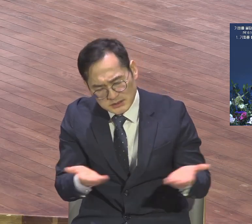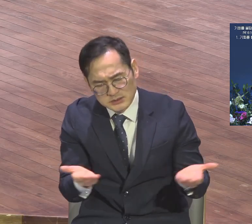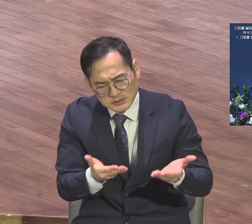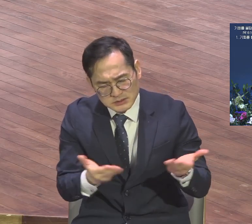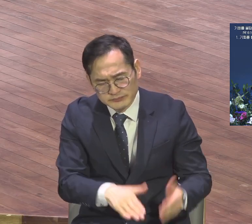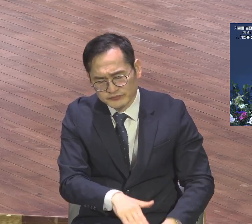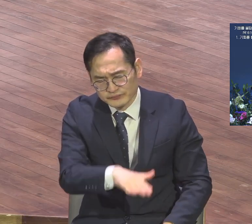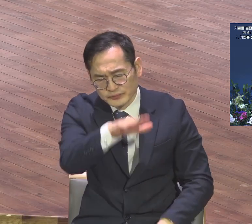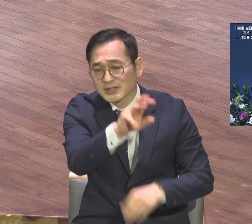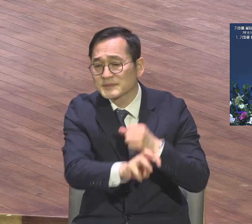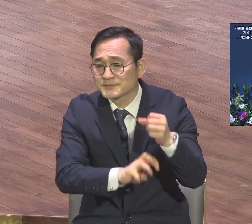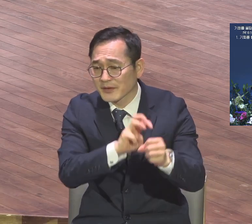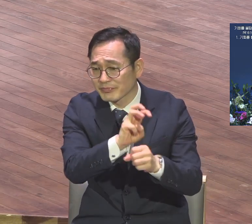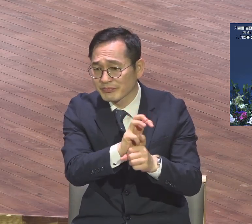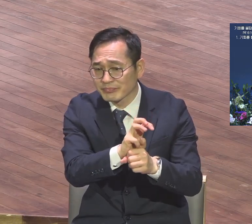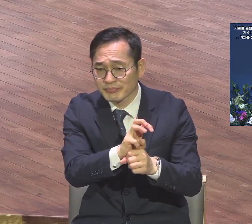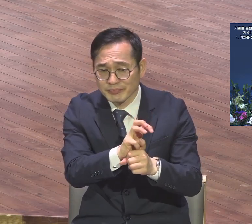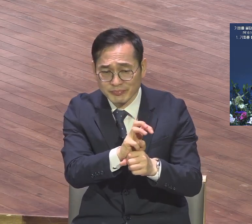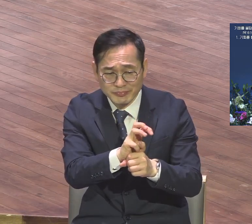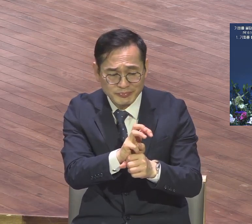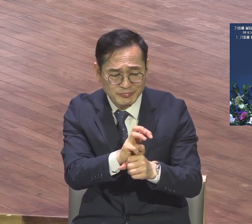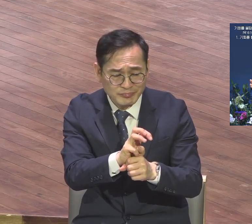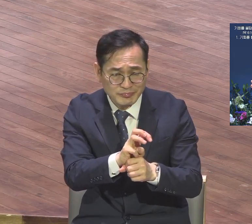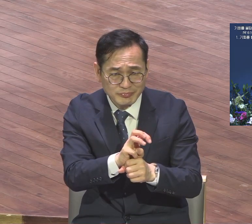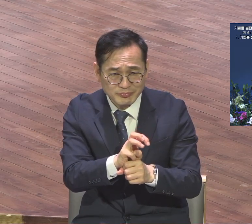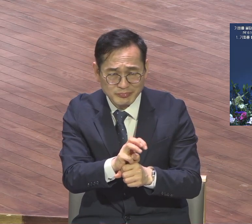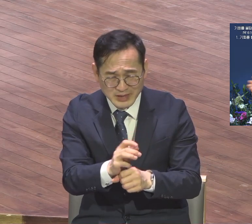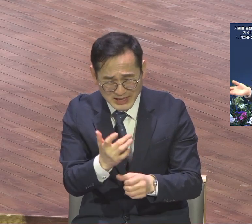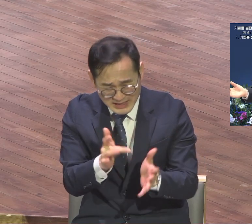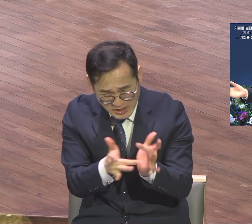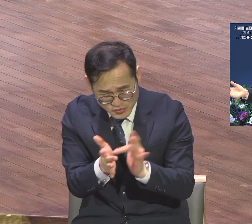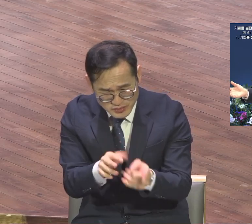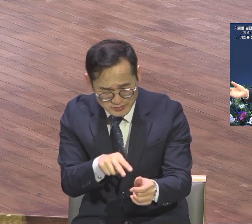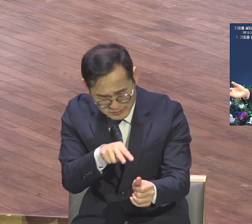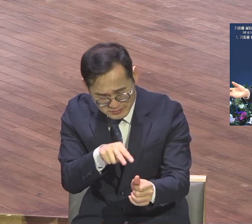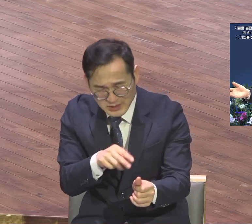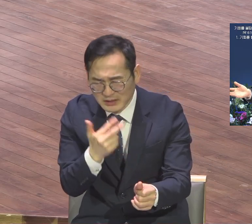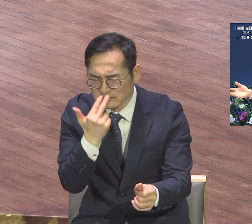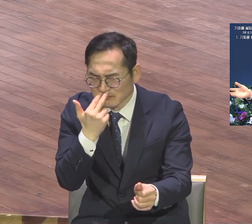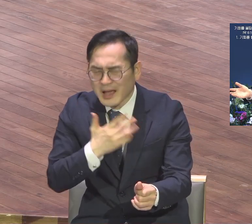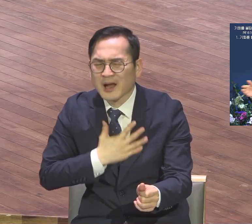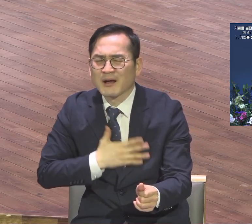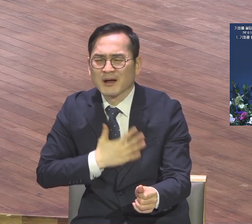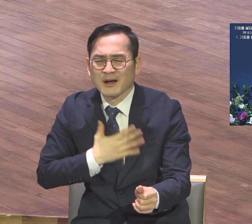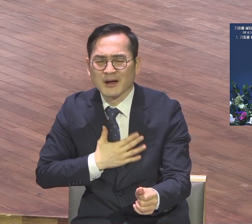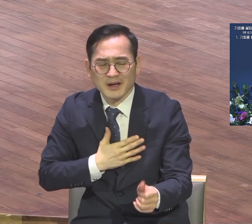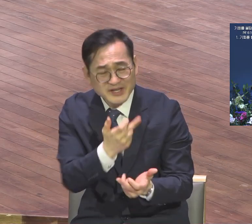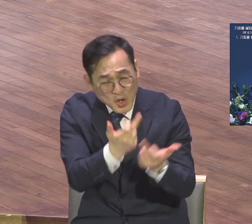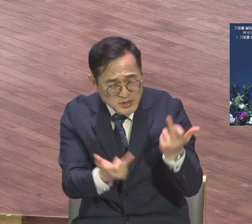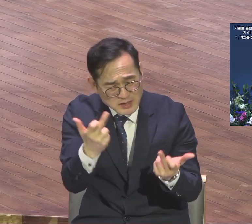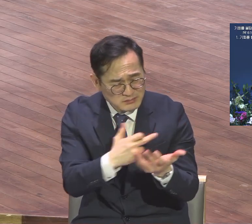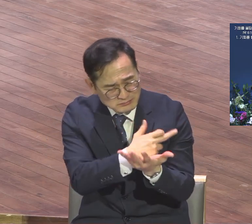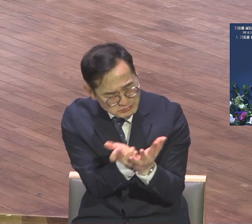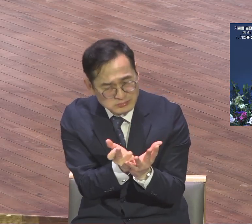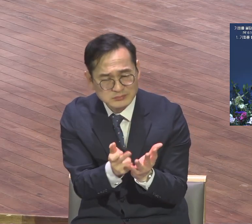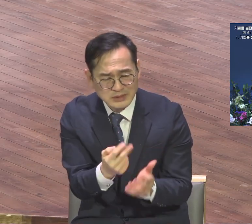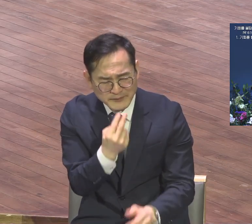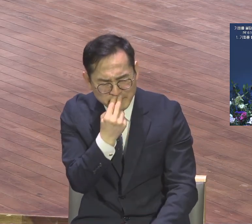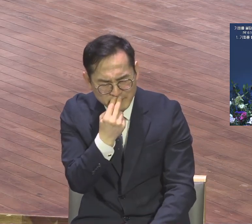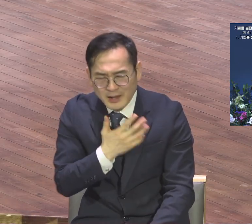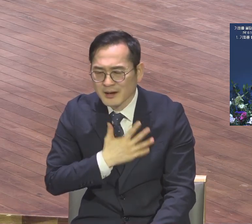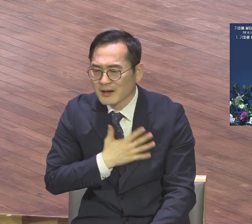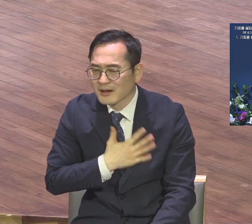목수 생활하면서 그러니까 뭐 자기들은 예수 너무 잘 알죠. 예수 형제들, 예수님의 형제들. 예수님은